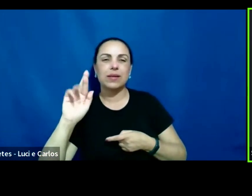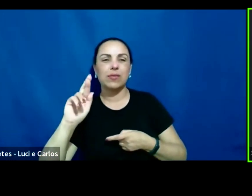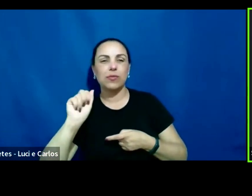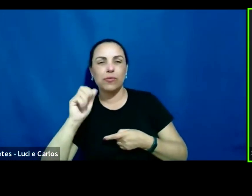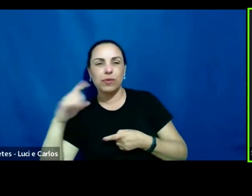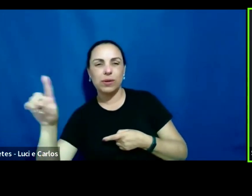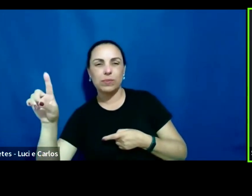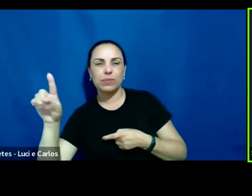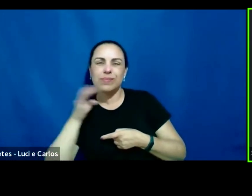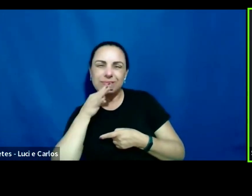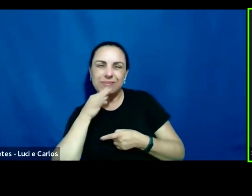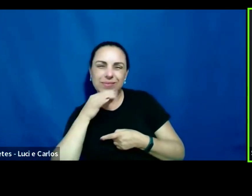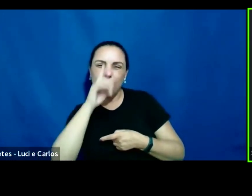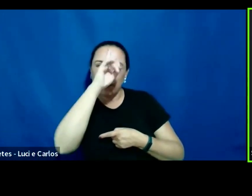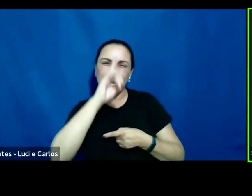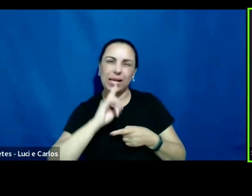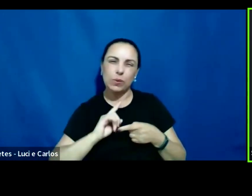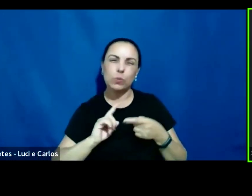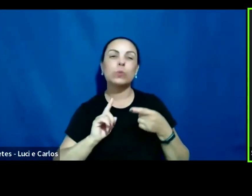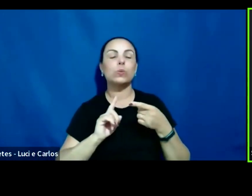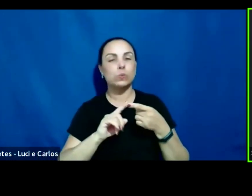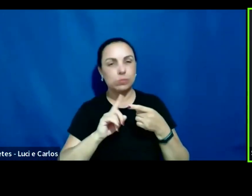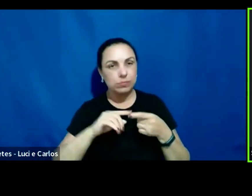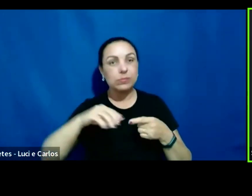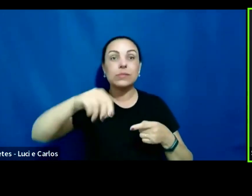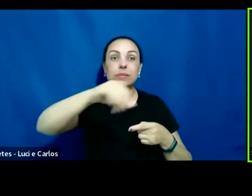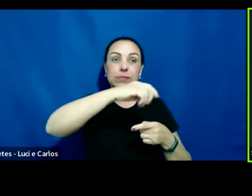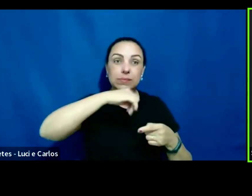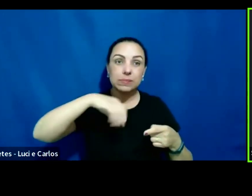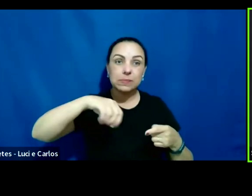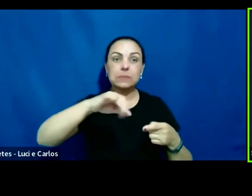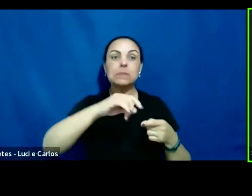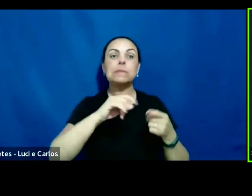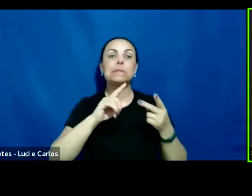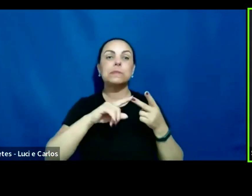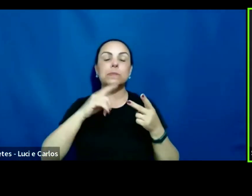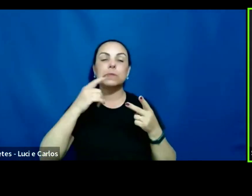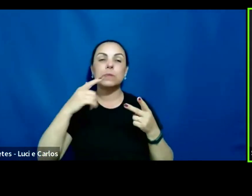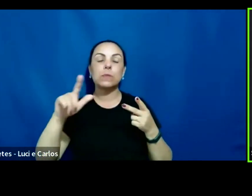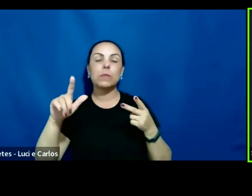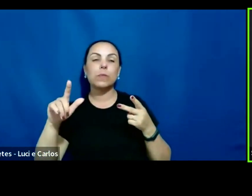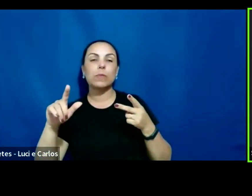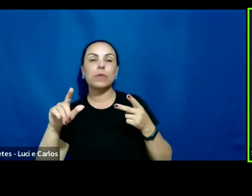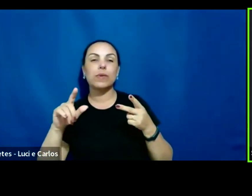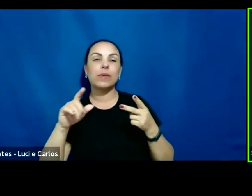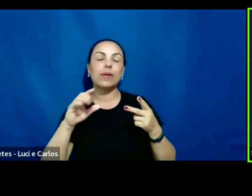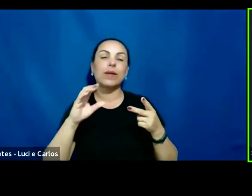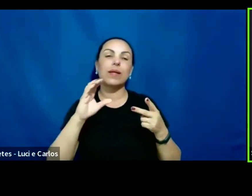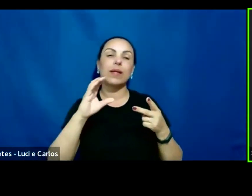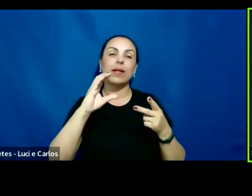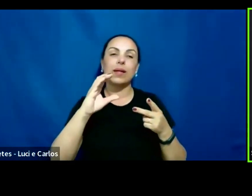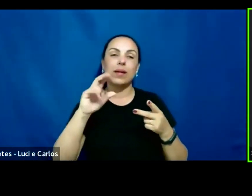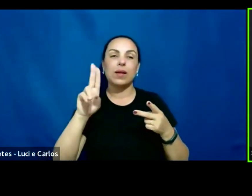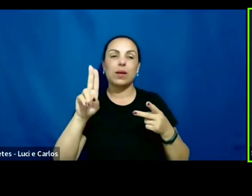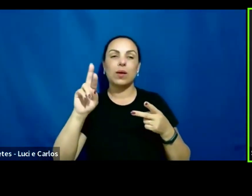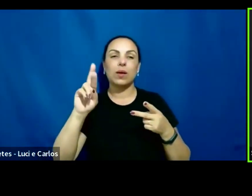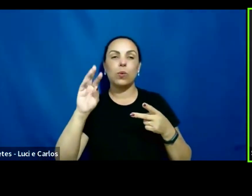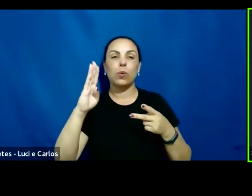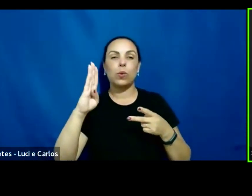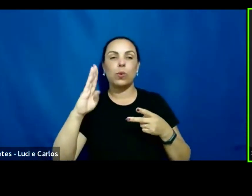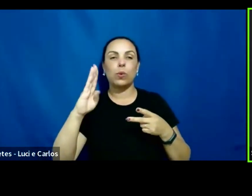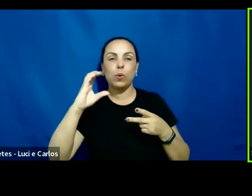tem poderes anti-inflamatórios. A cúrcuma é o anti-inflamatório mais potente que a natureza